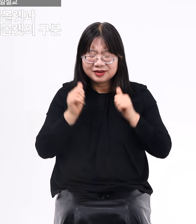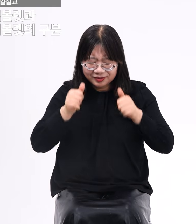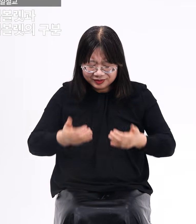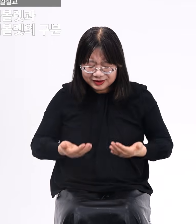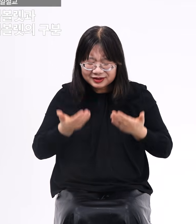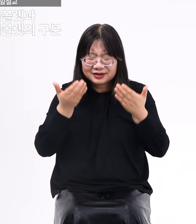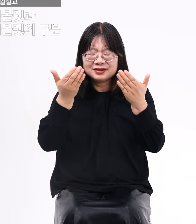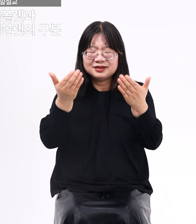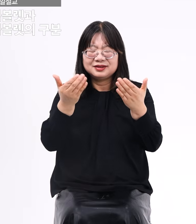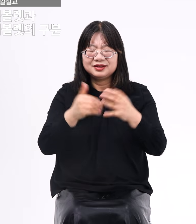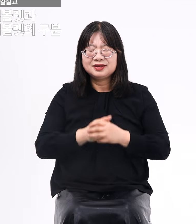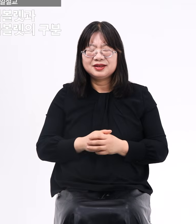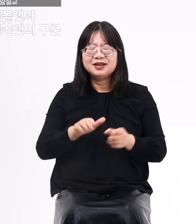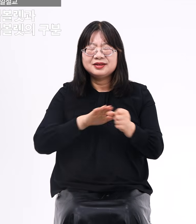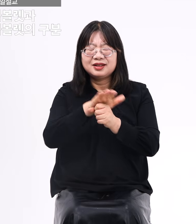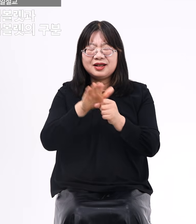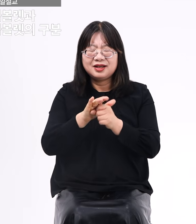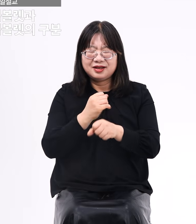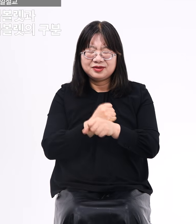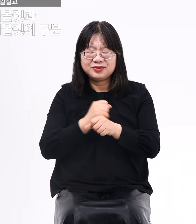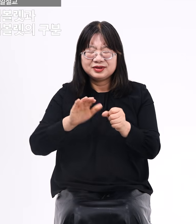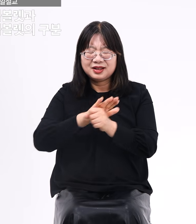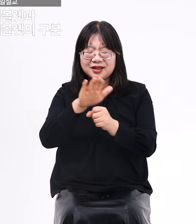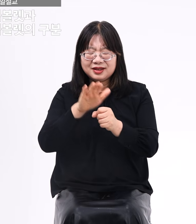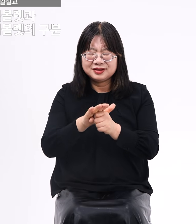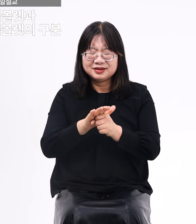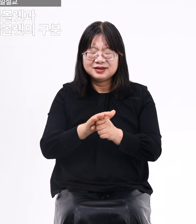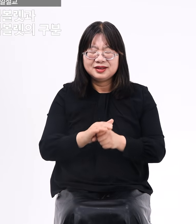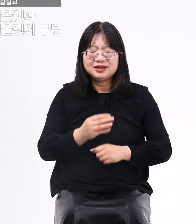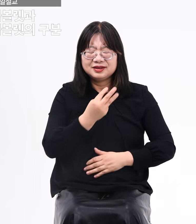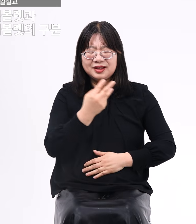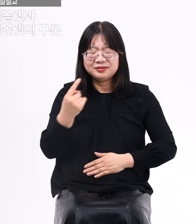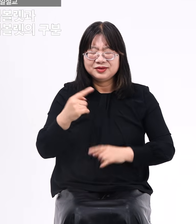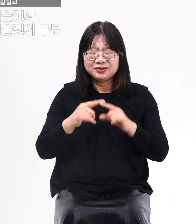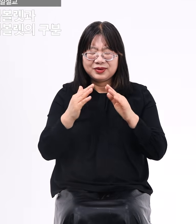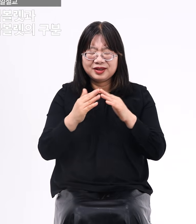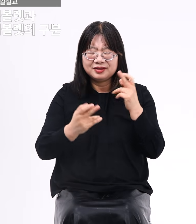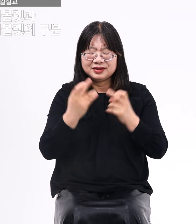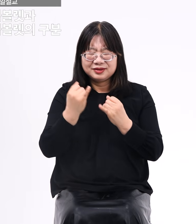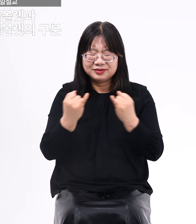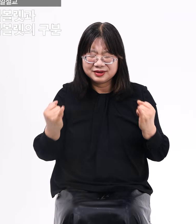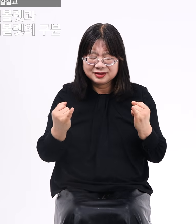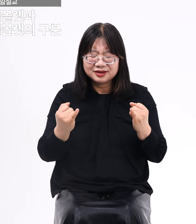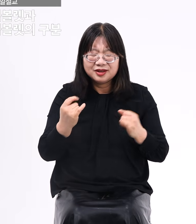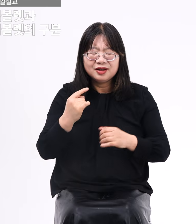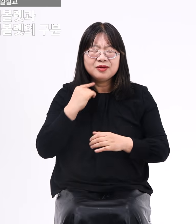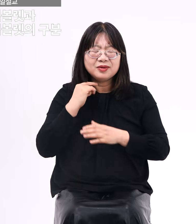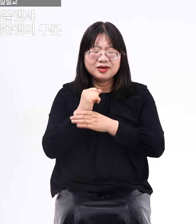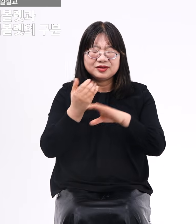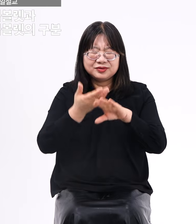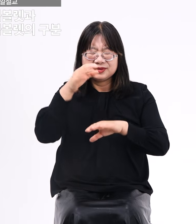드리는 사랑하고 사랑하는 삼일의 형제자매들 머리 위에